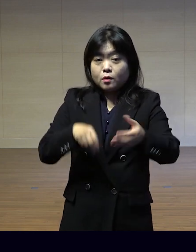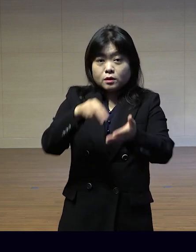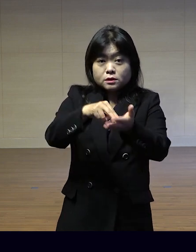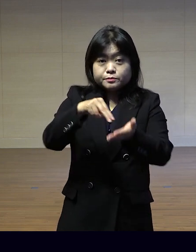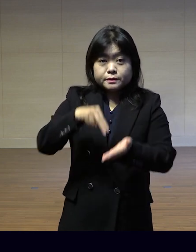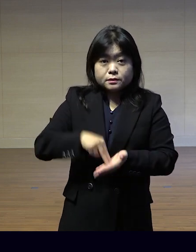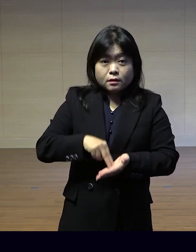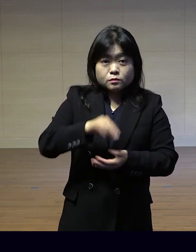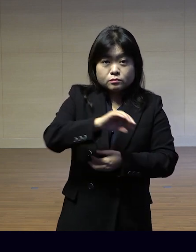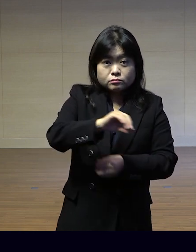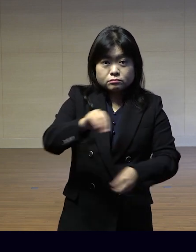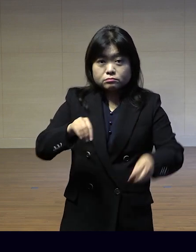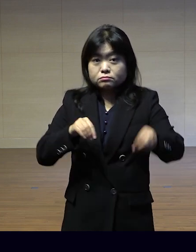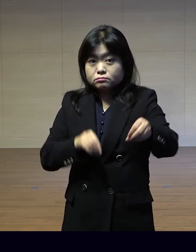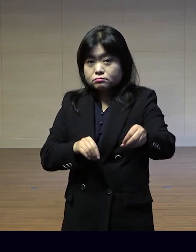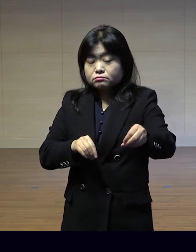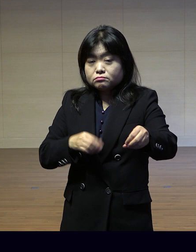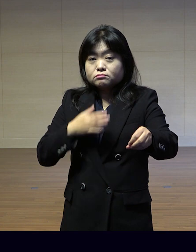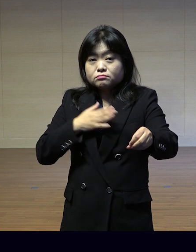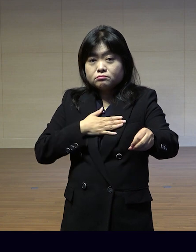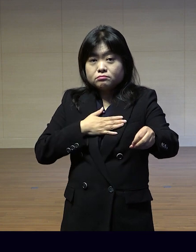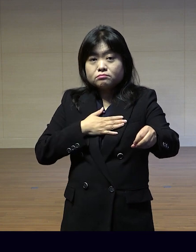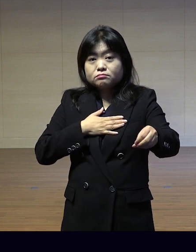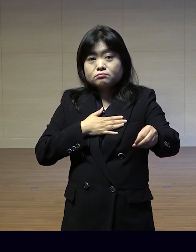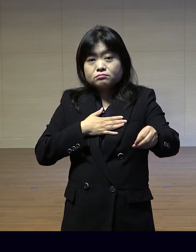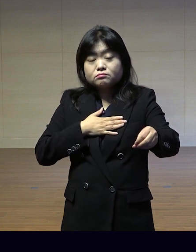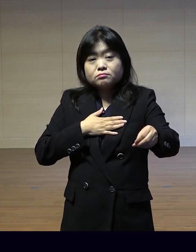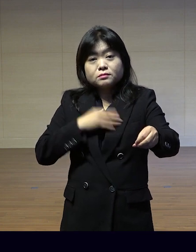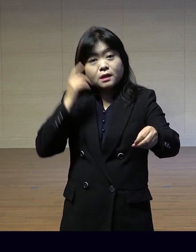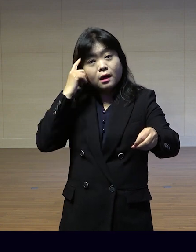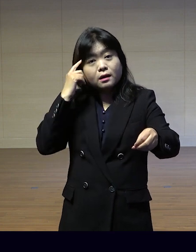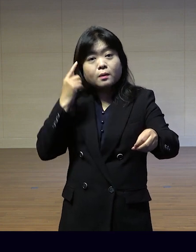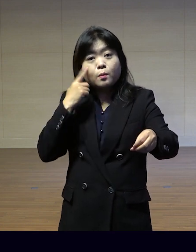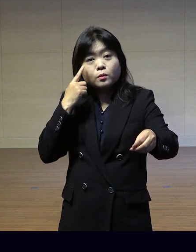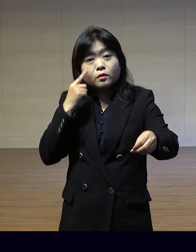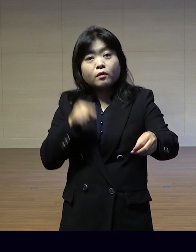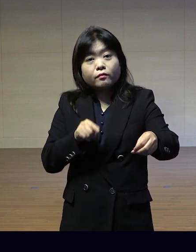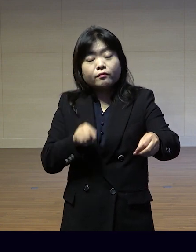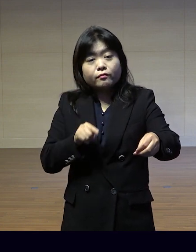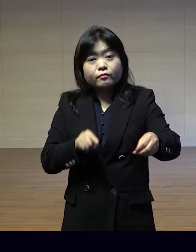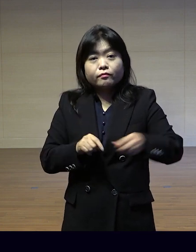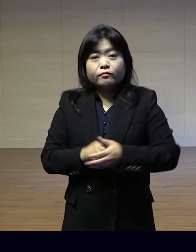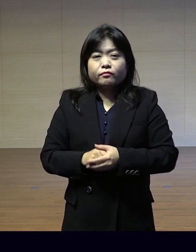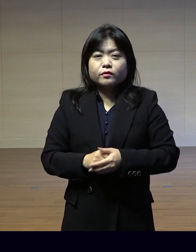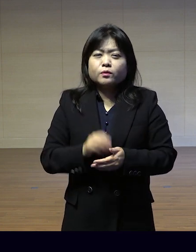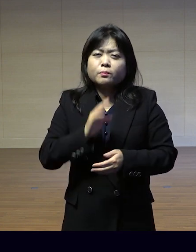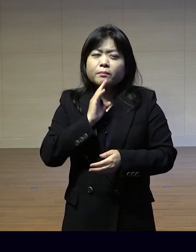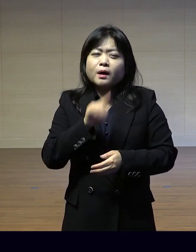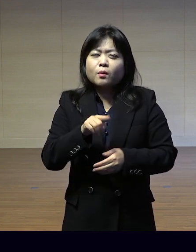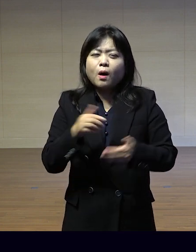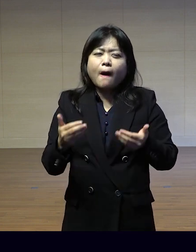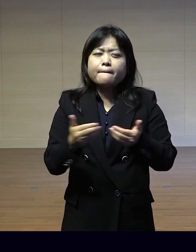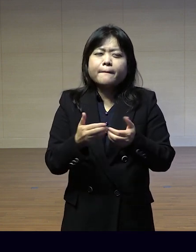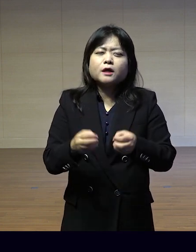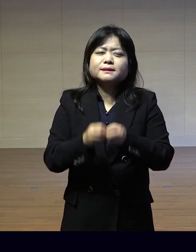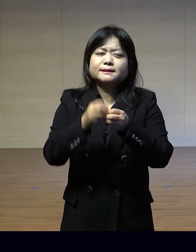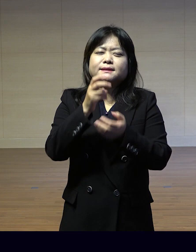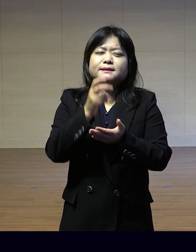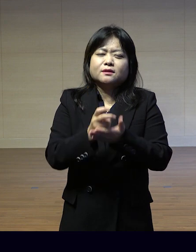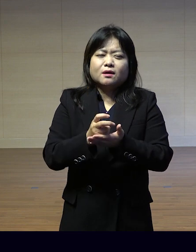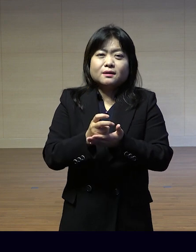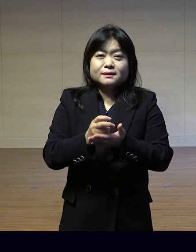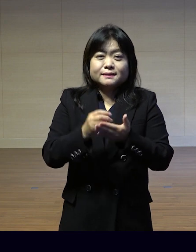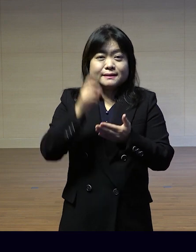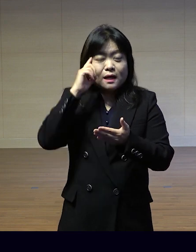입장에서 내 입장을 떠나서 다른 사람의 입장에서 대상에 대해 생각해 보는 것은 바로 변증적 사유의